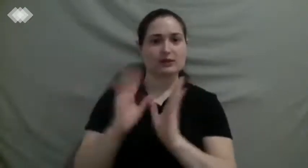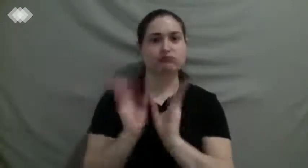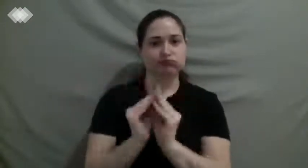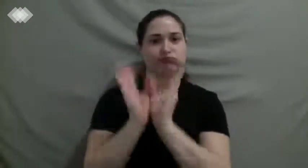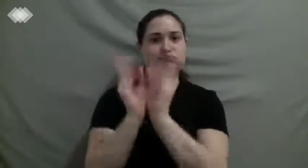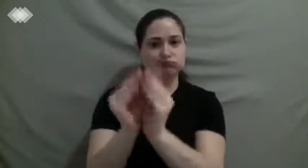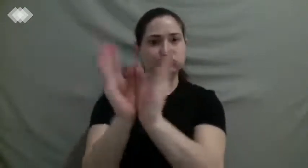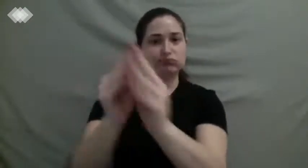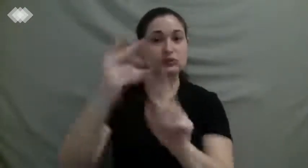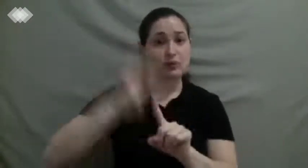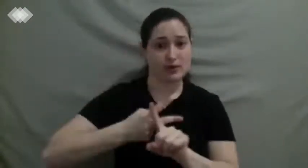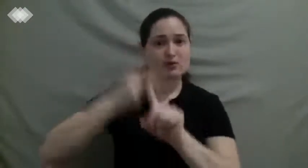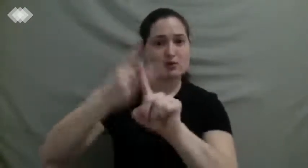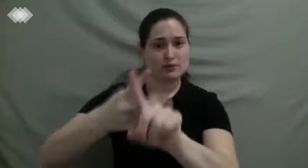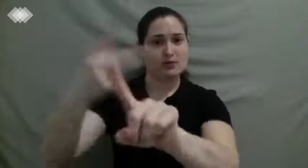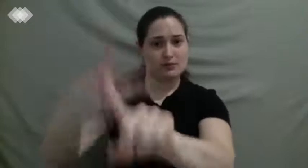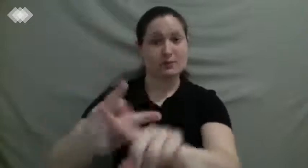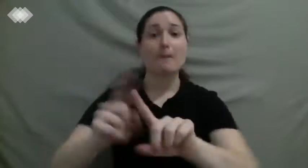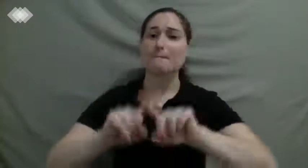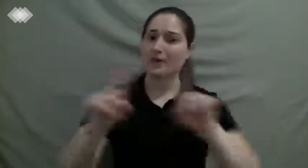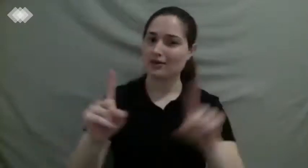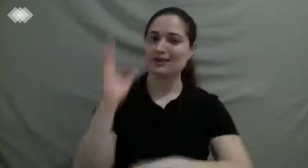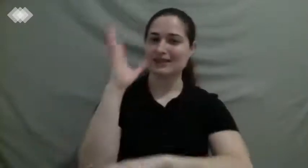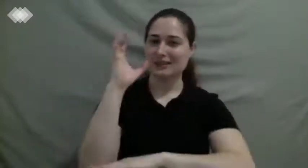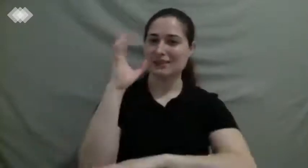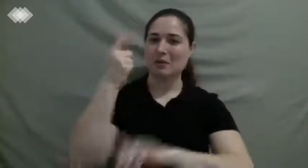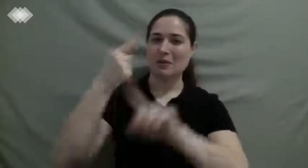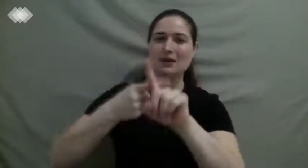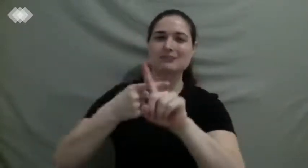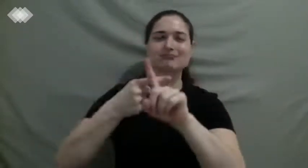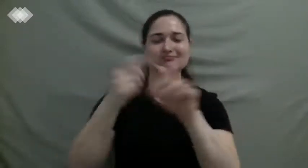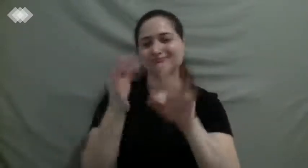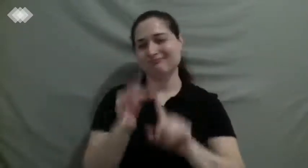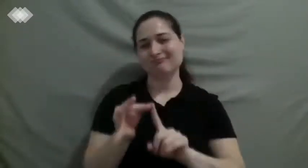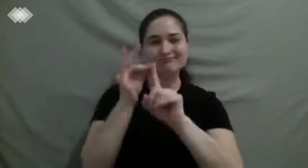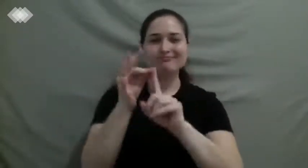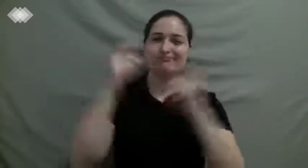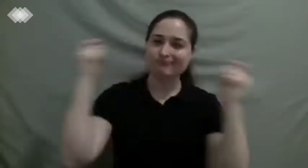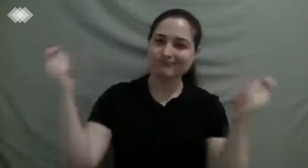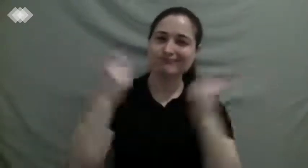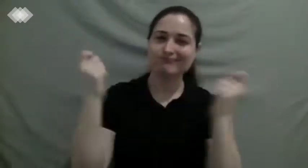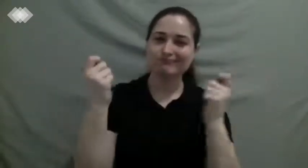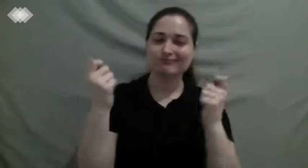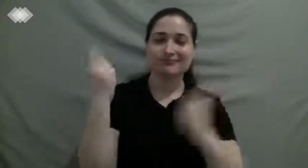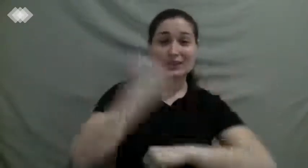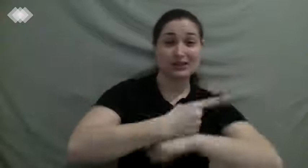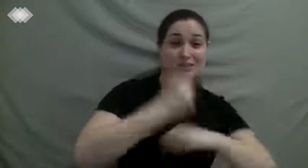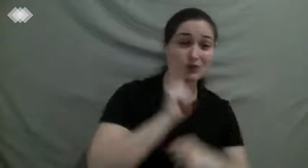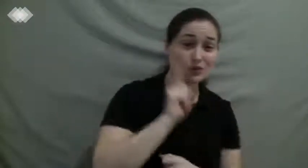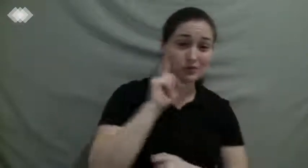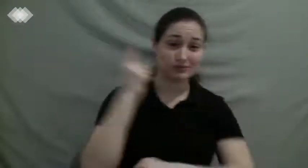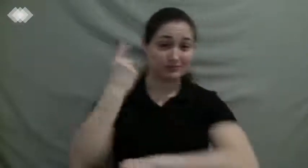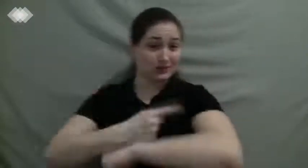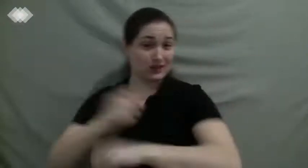la celebración en septiembre de estos dos colectivos, nosotros vamos a